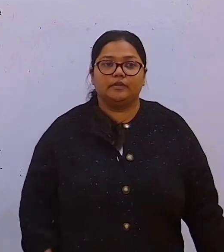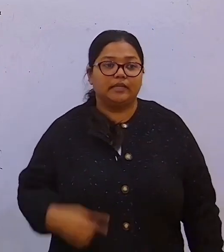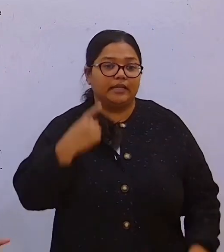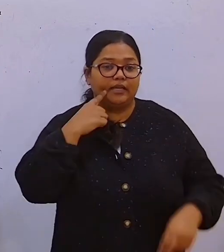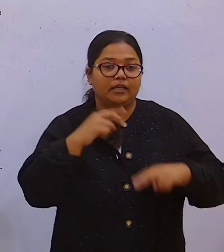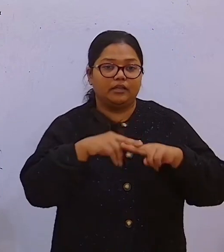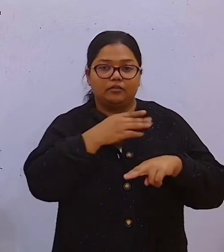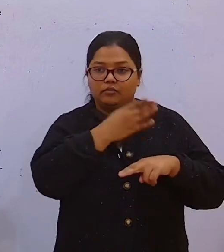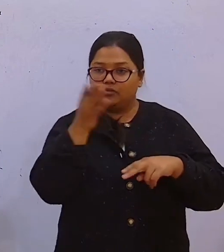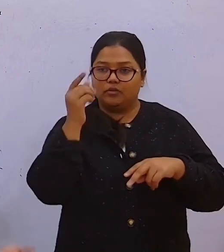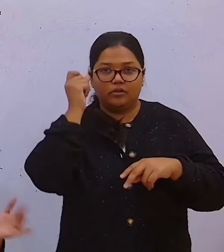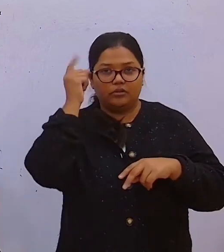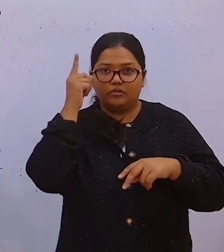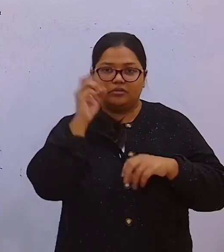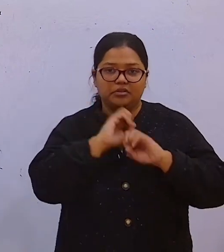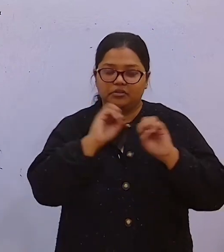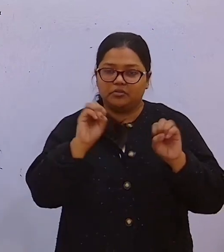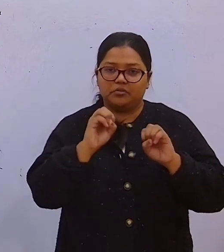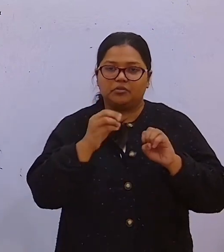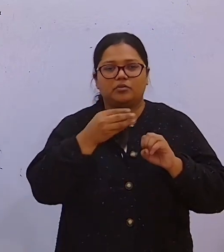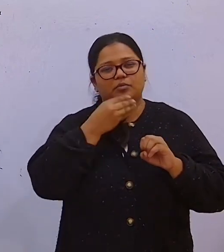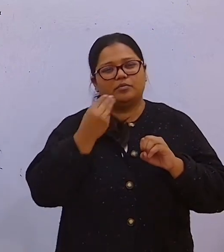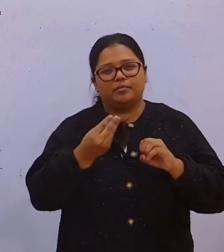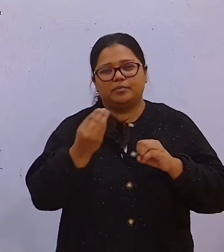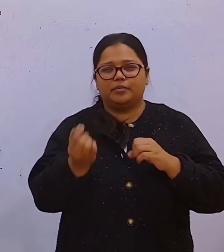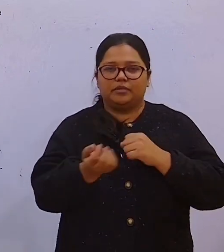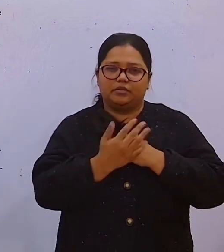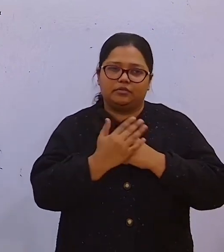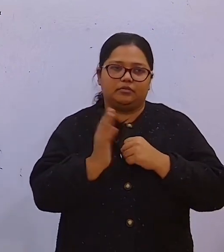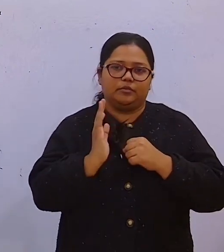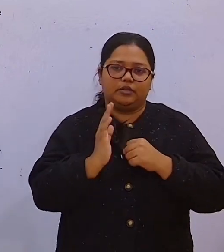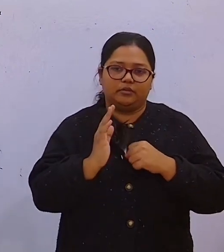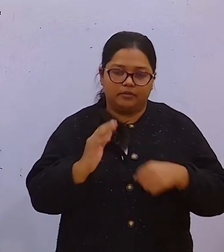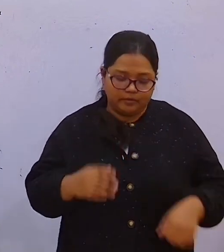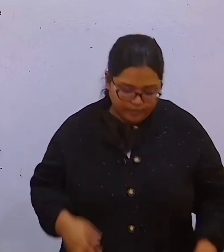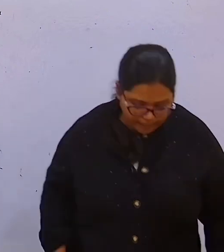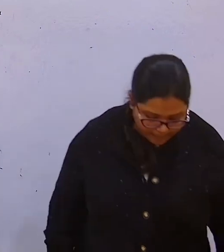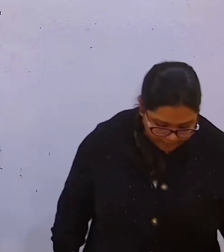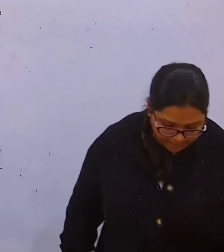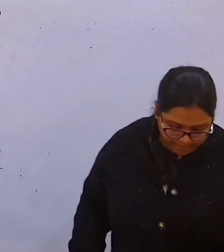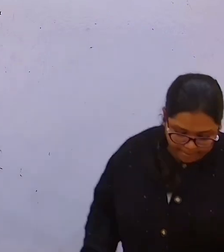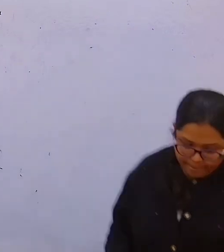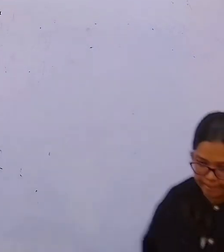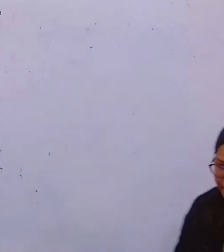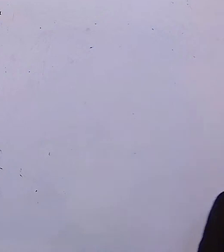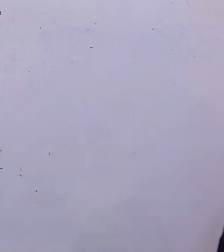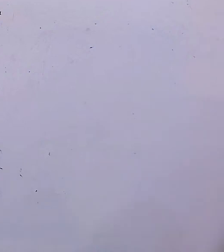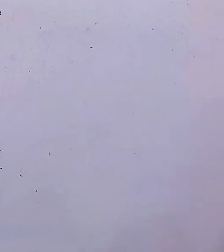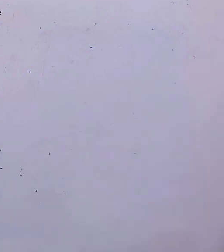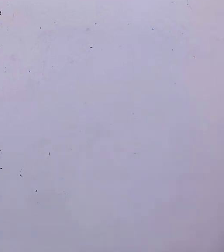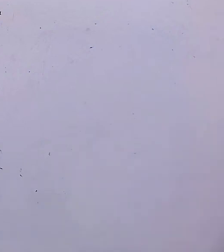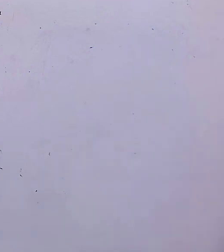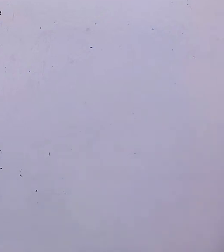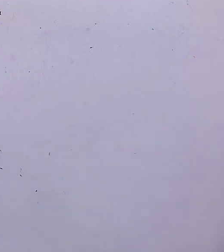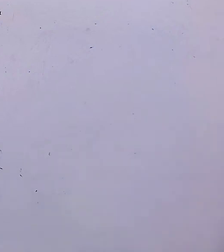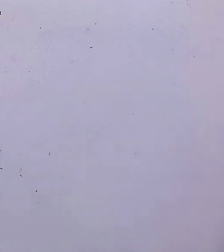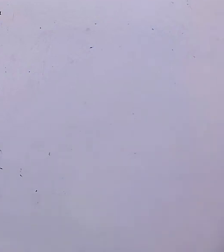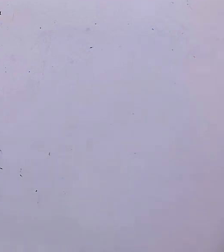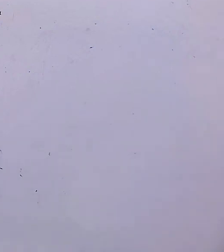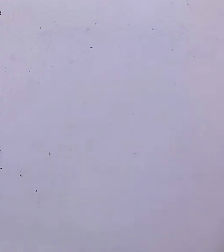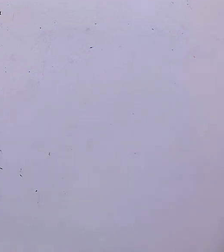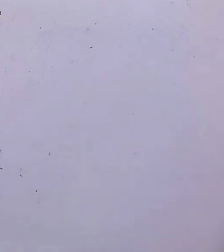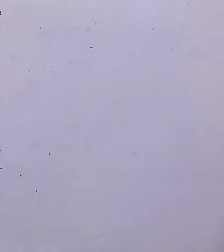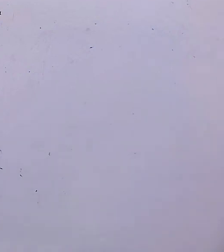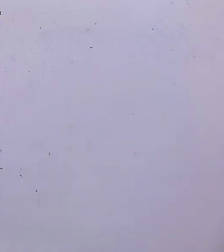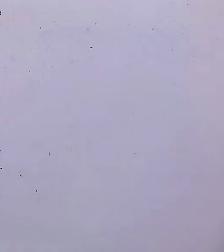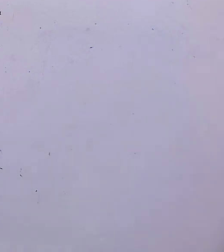नहीं भी आ रहा है वो भी बताओ, और जिसको आ गया है वो मेरे को आंसर भी बताओ। सिंपल सा बताना है, लॉव्स आएगा कि लॉफ